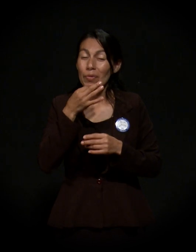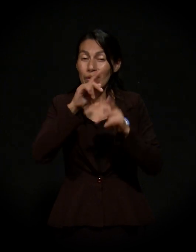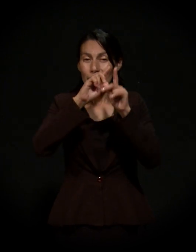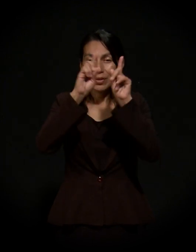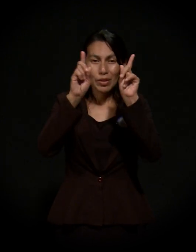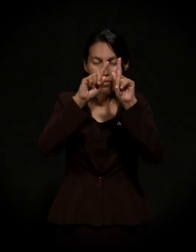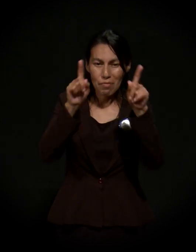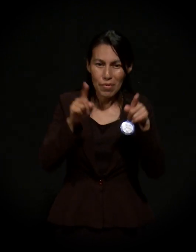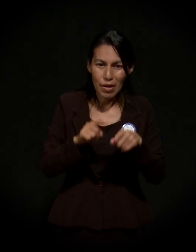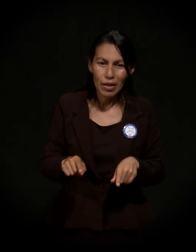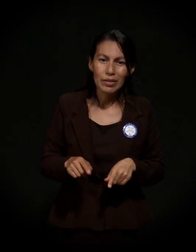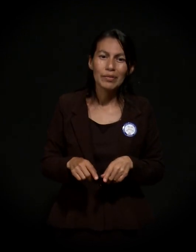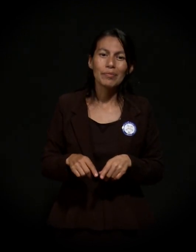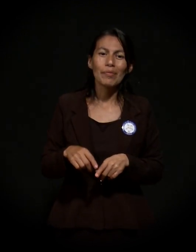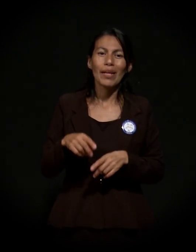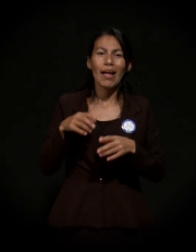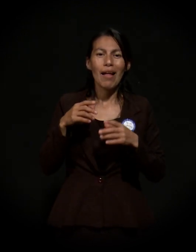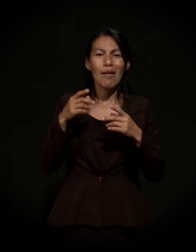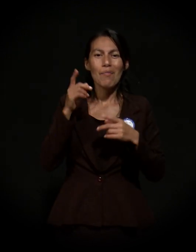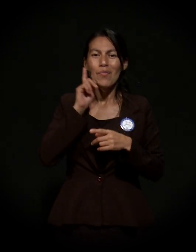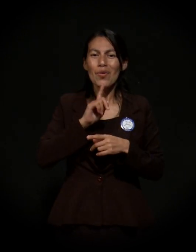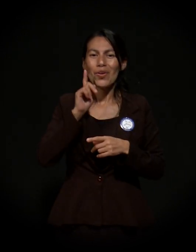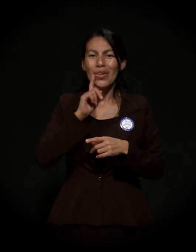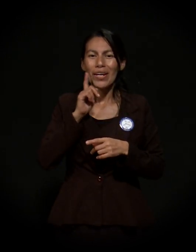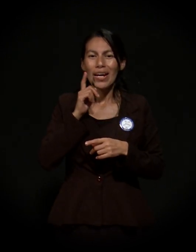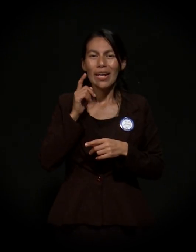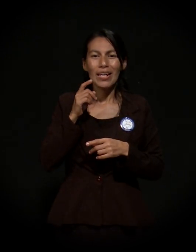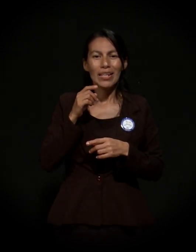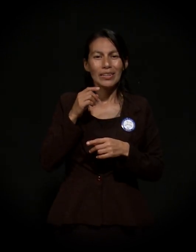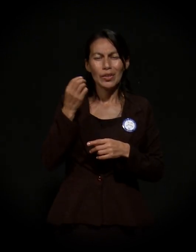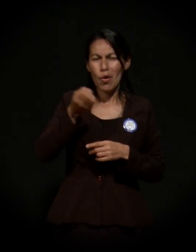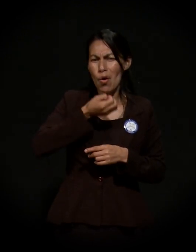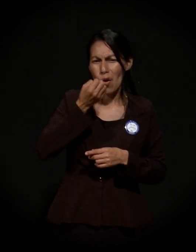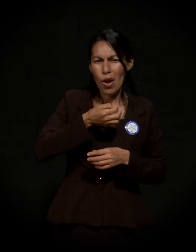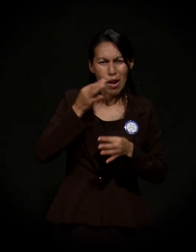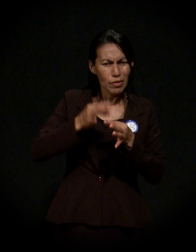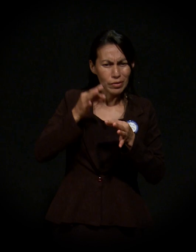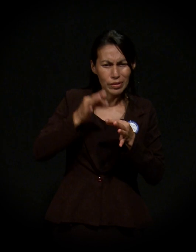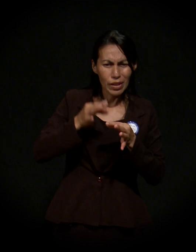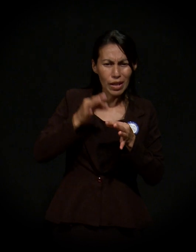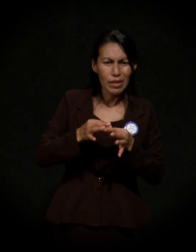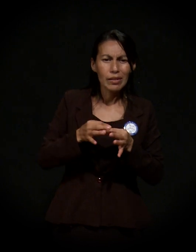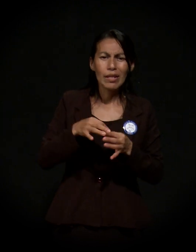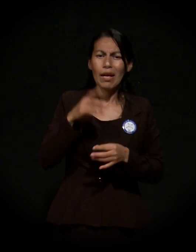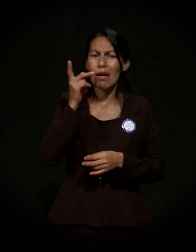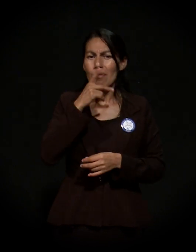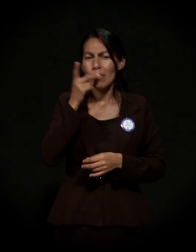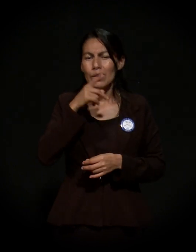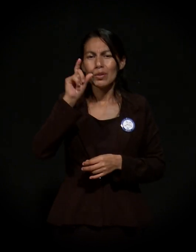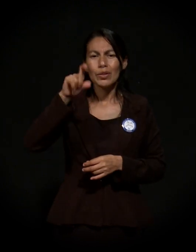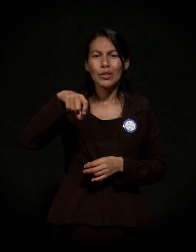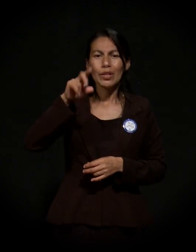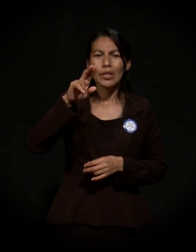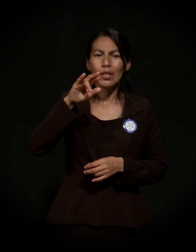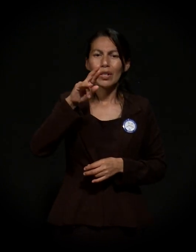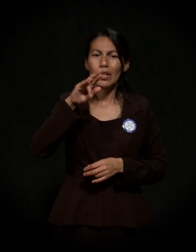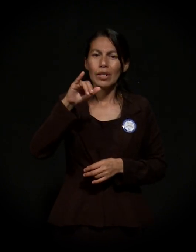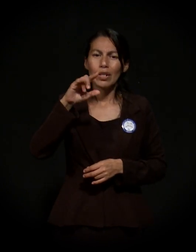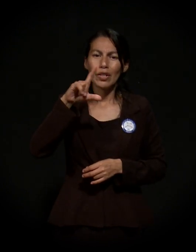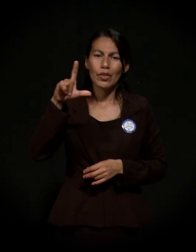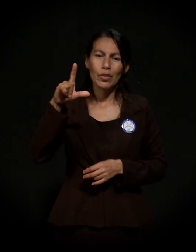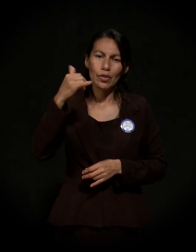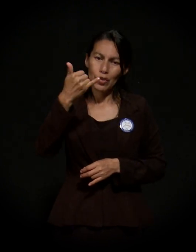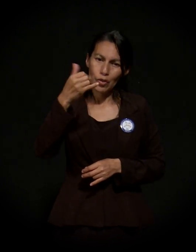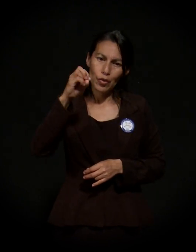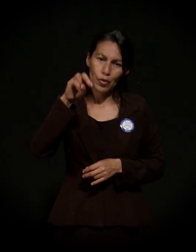del programa Un Momento de Paz, a las guerreras de oración y al pastor Quillono por